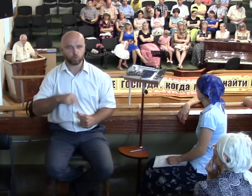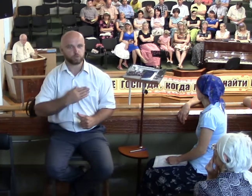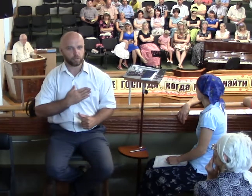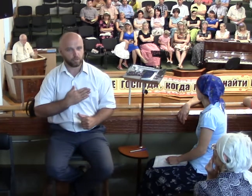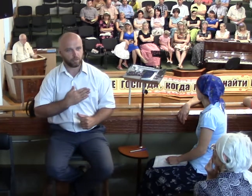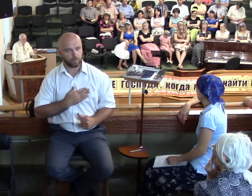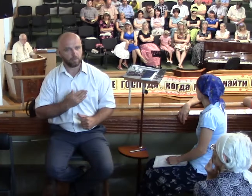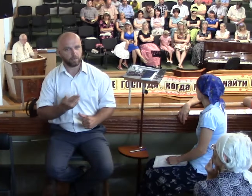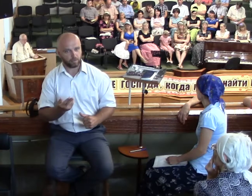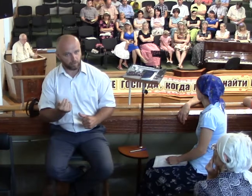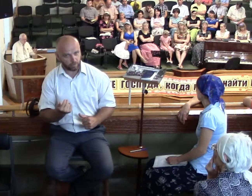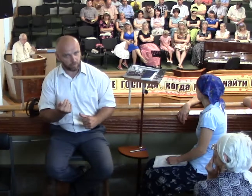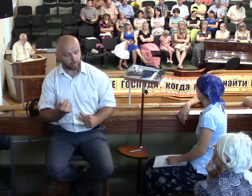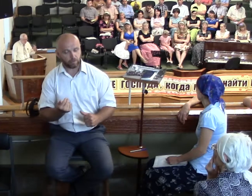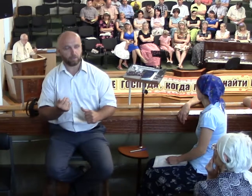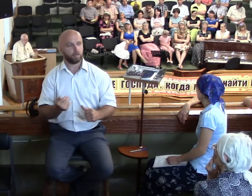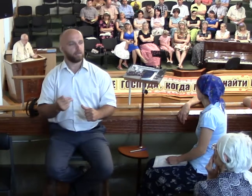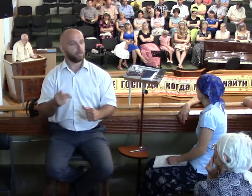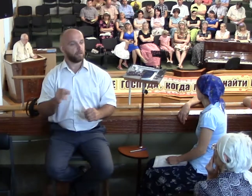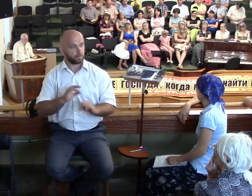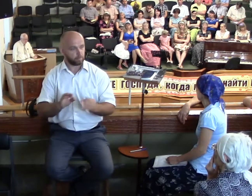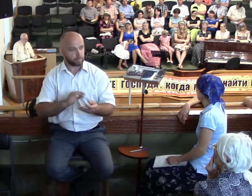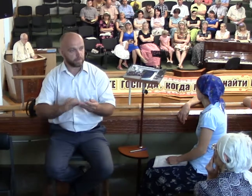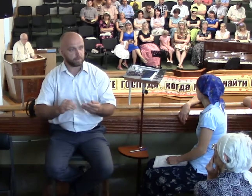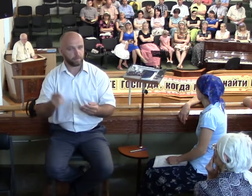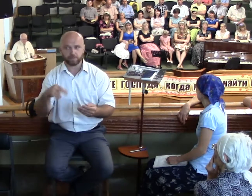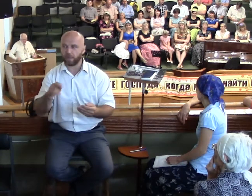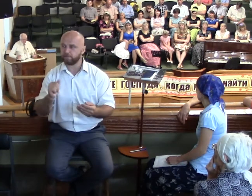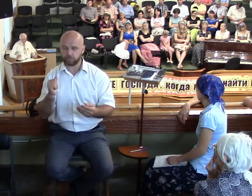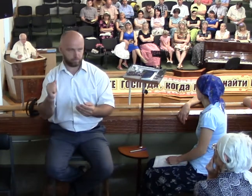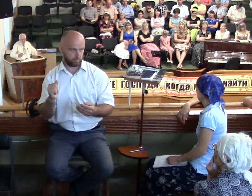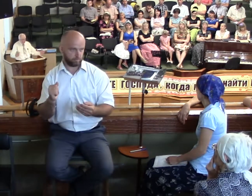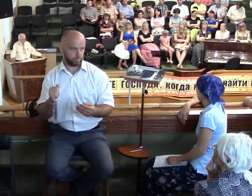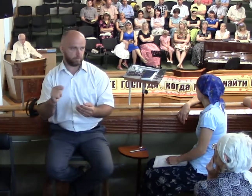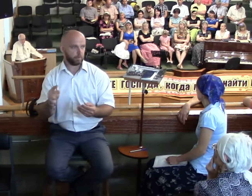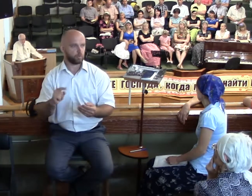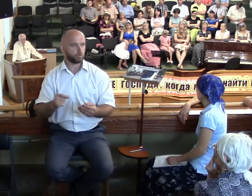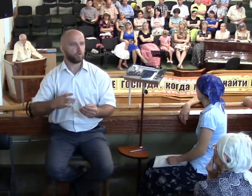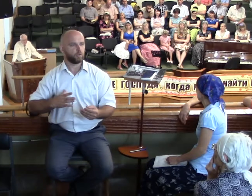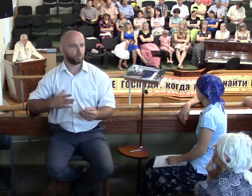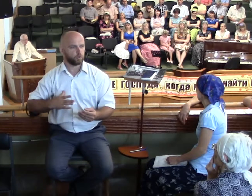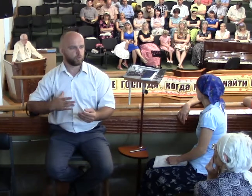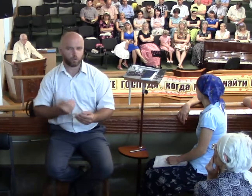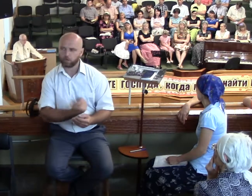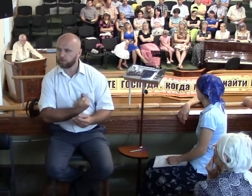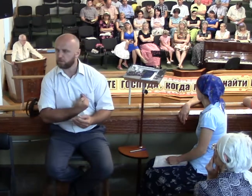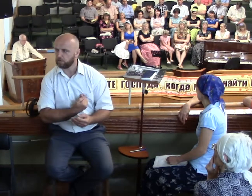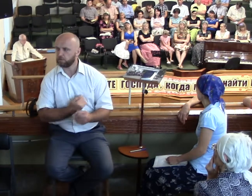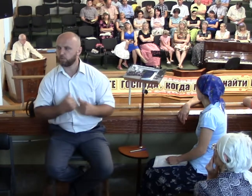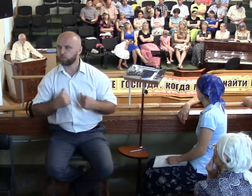у него сердце нуждалось в успокоении. Скажите, было ли какое-то поколение,